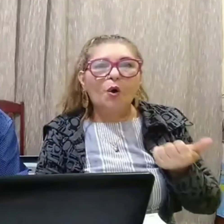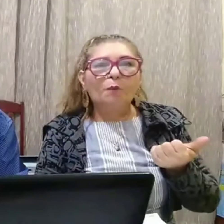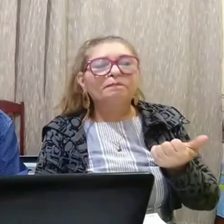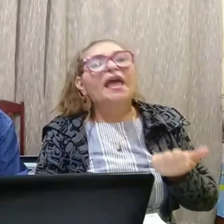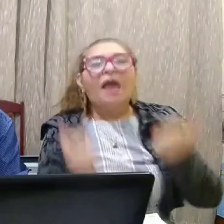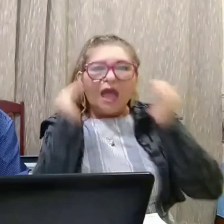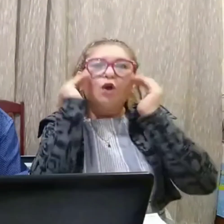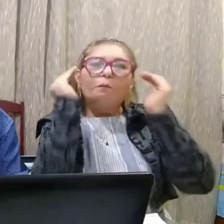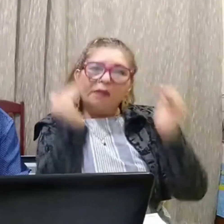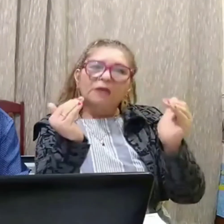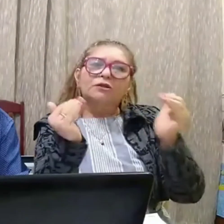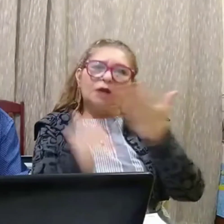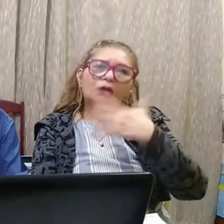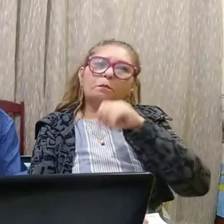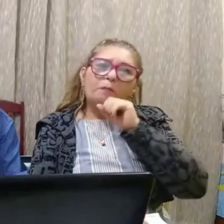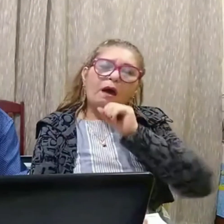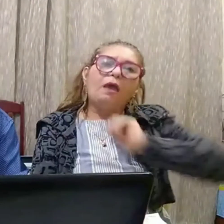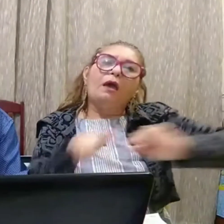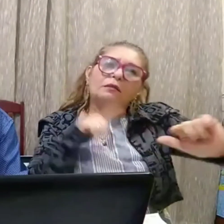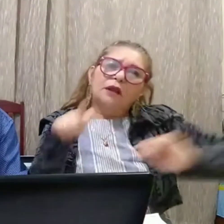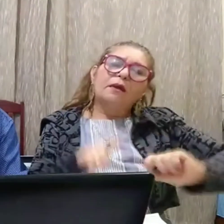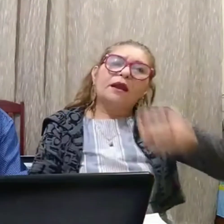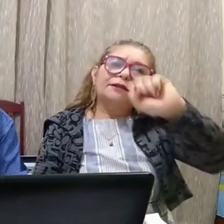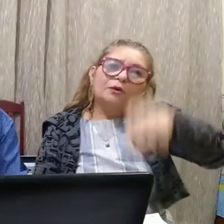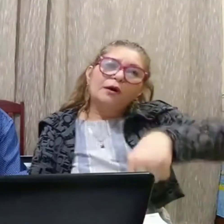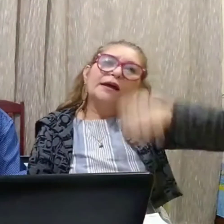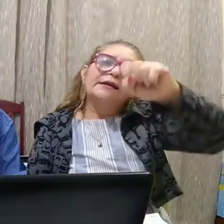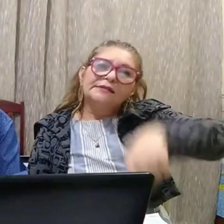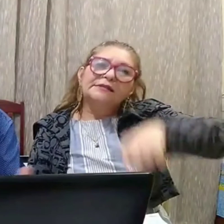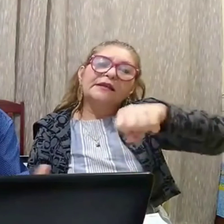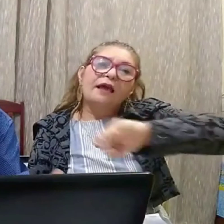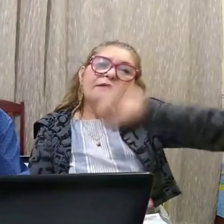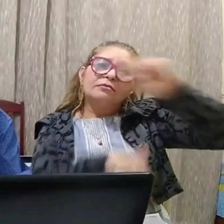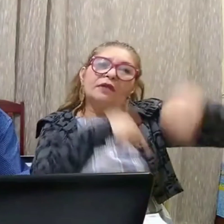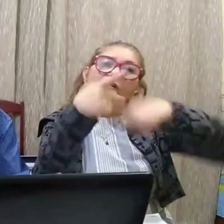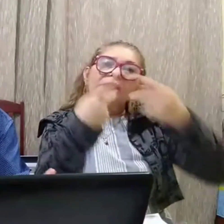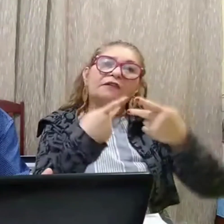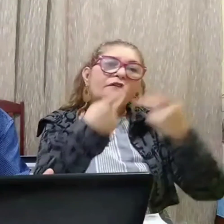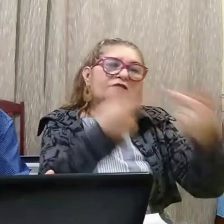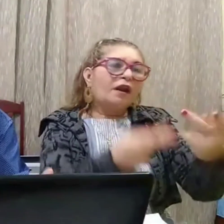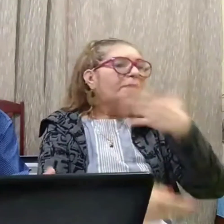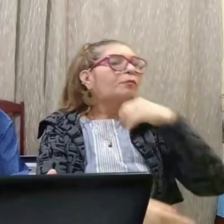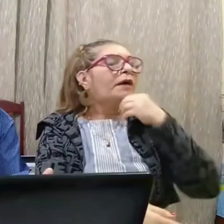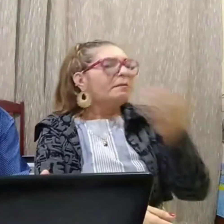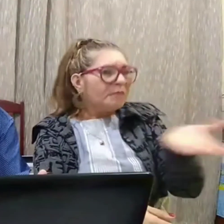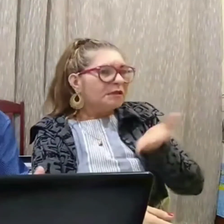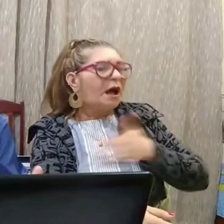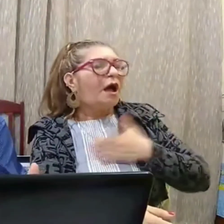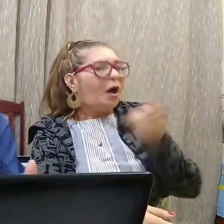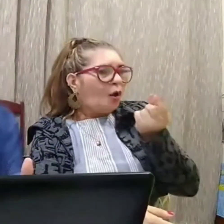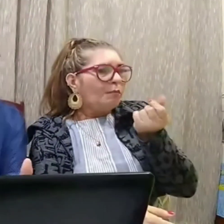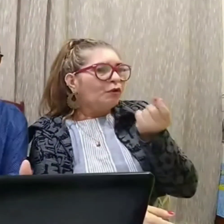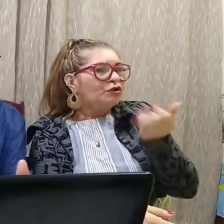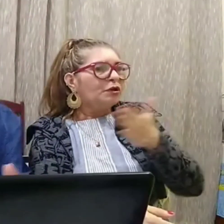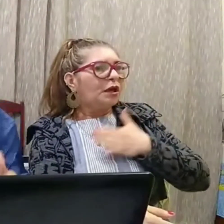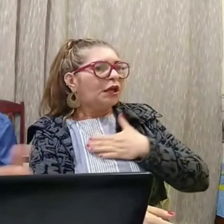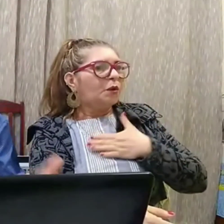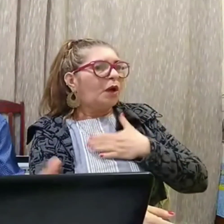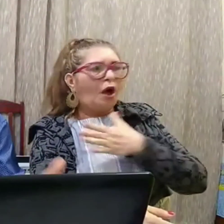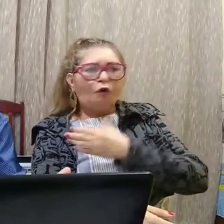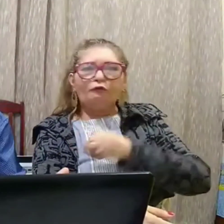era obediente, trabalhador, até porque ele vai dizer, me dá a herança. Se fosse um filho ruim, provavelmente ele